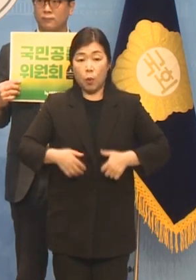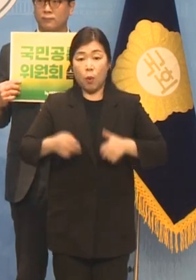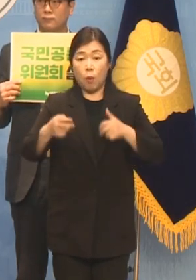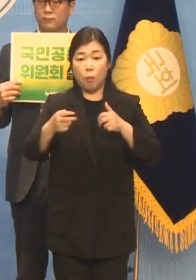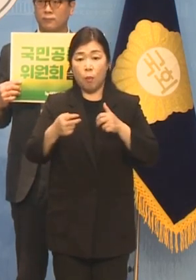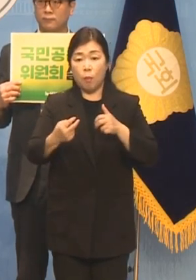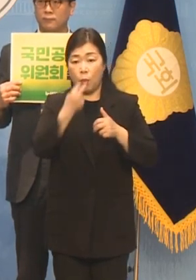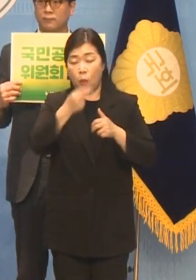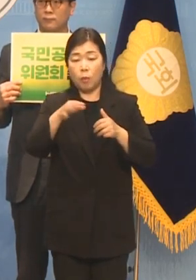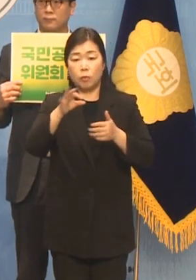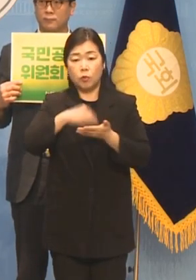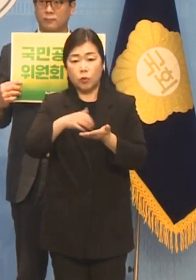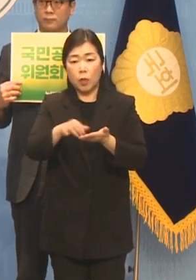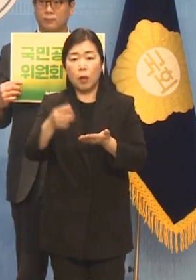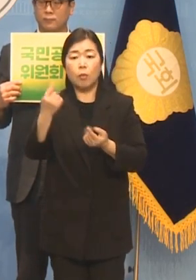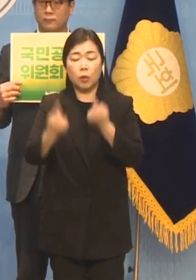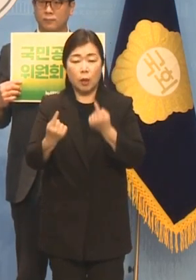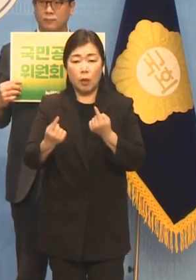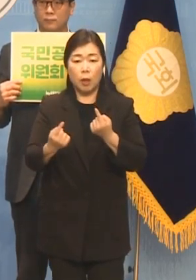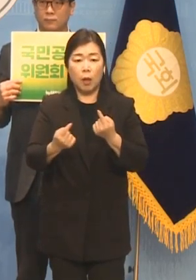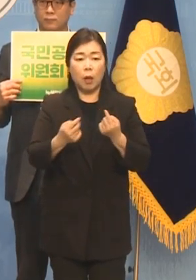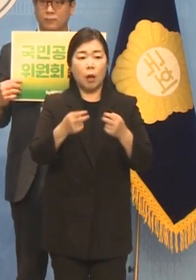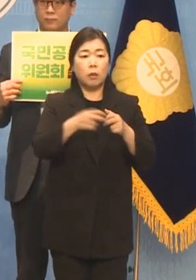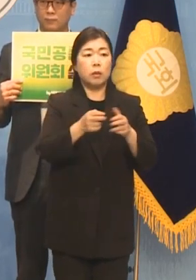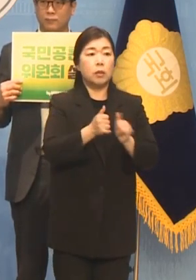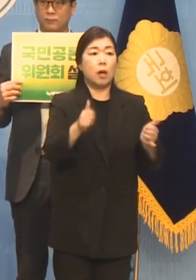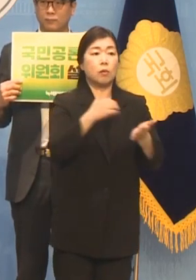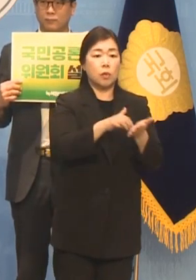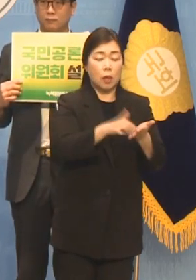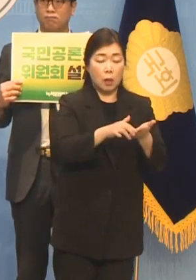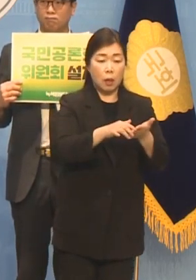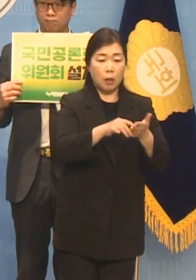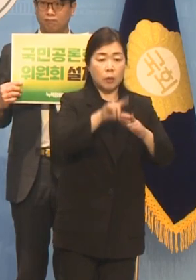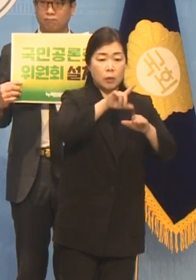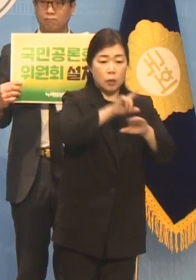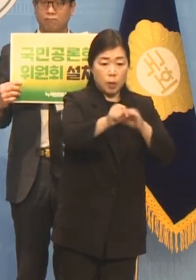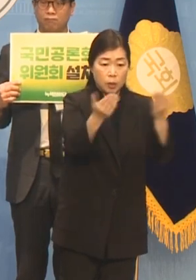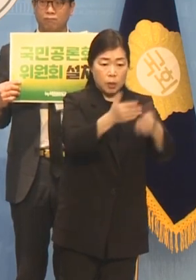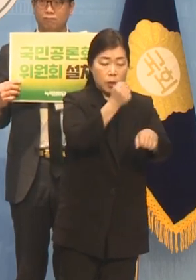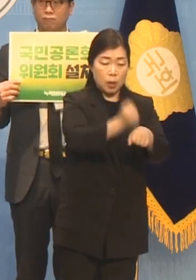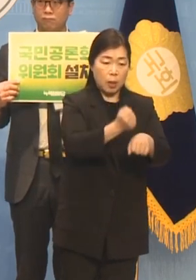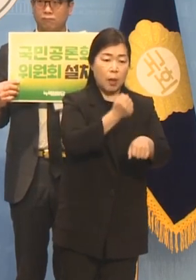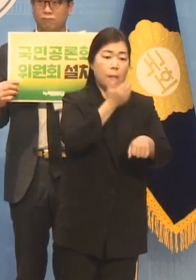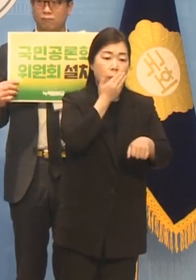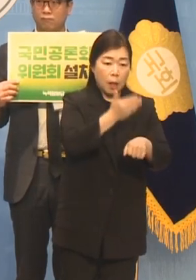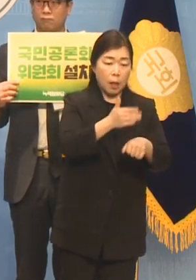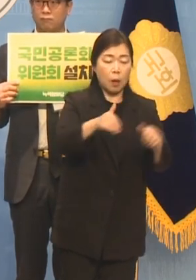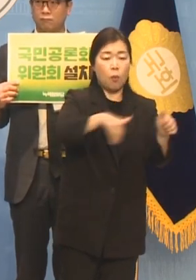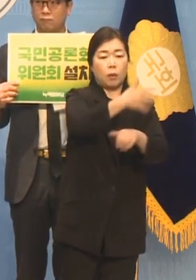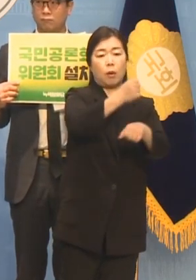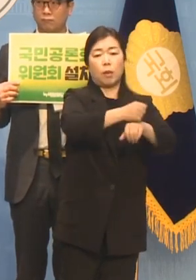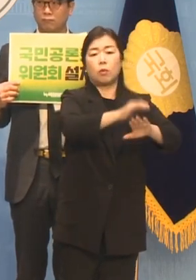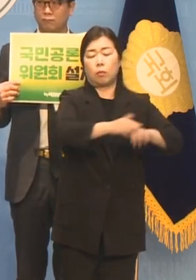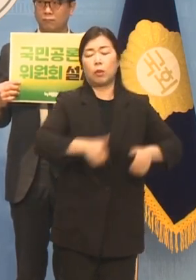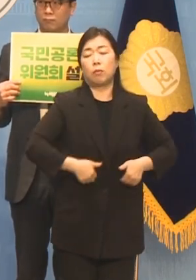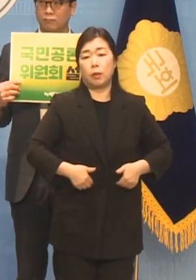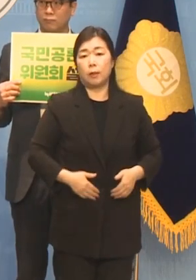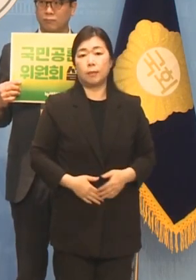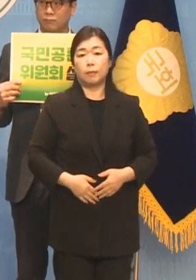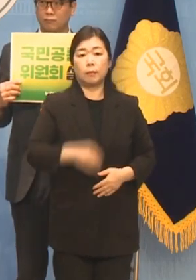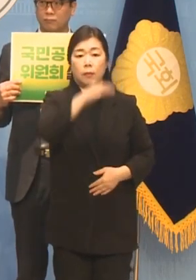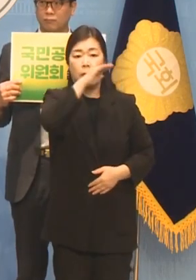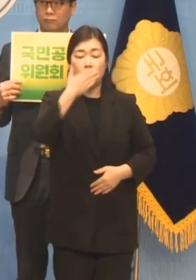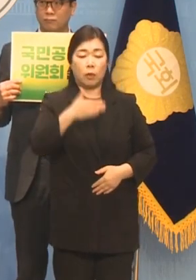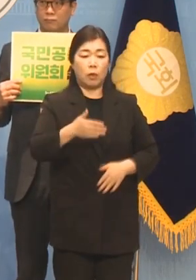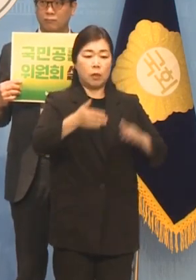중요한 것은 배출된 의사들이 지방에서 일할 수 있는 환경이 만들어져야 합니다. 제대로 된